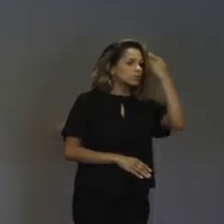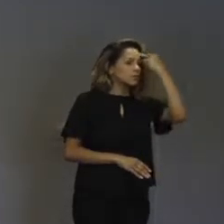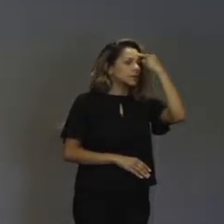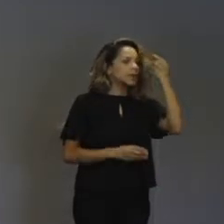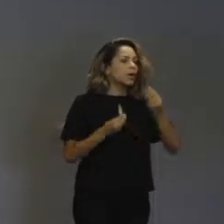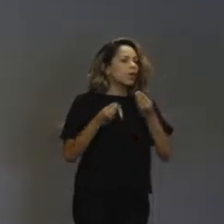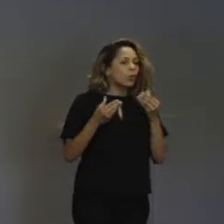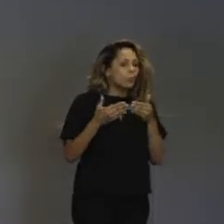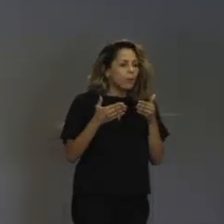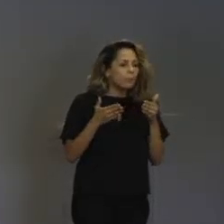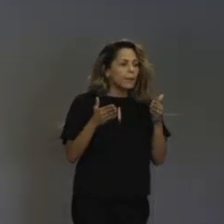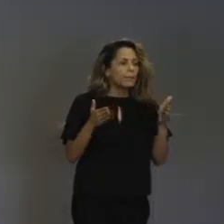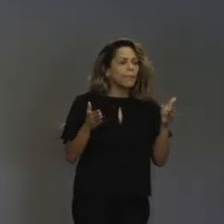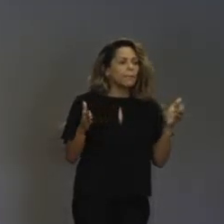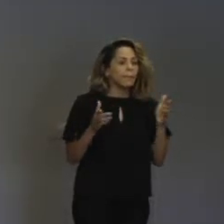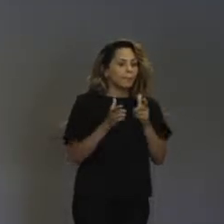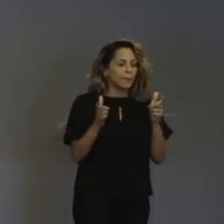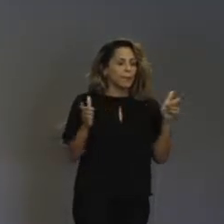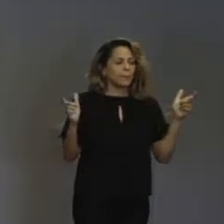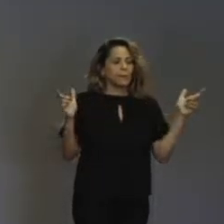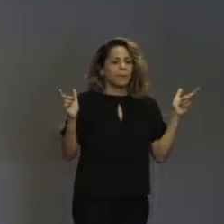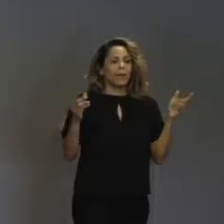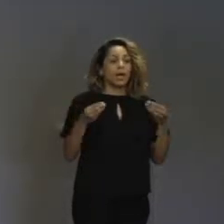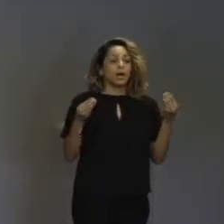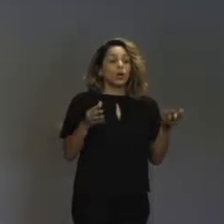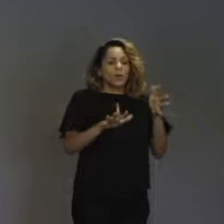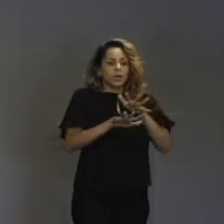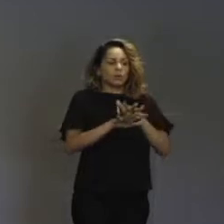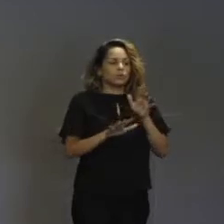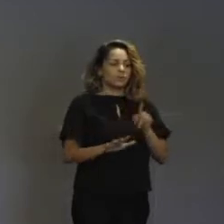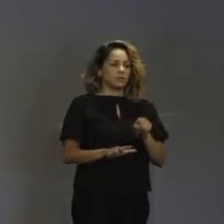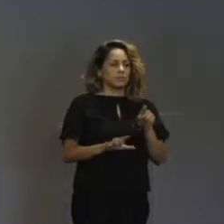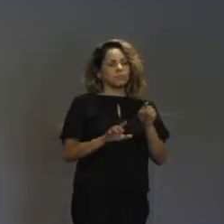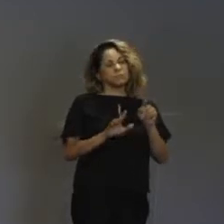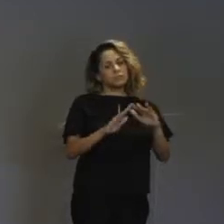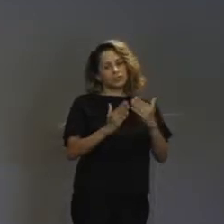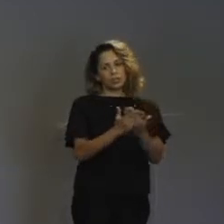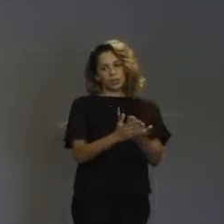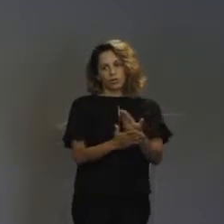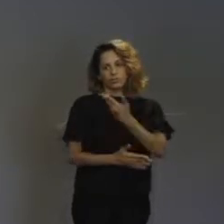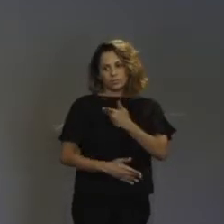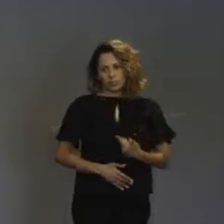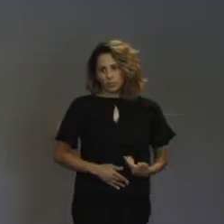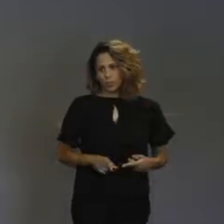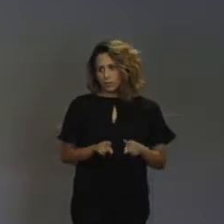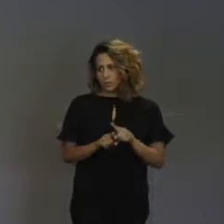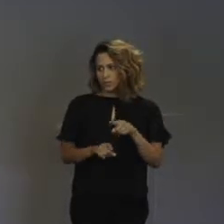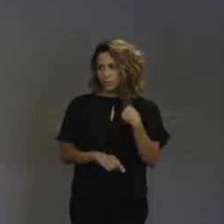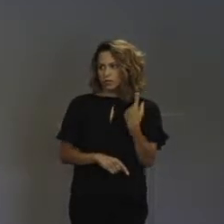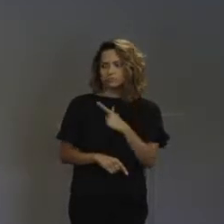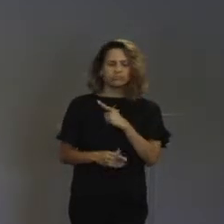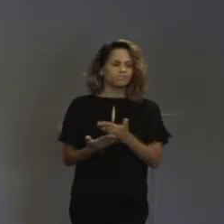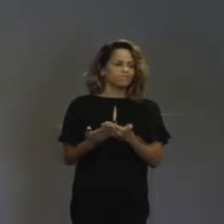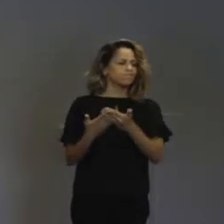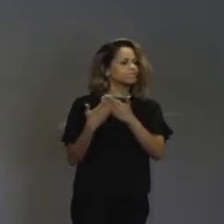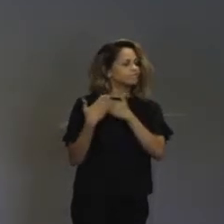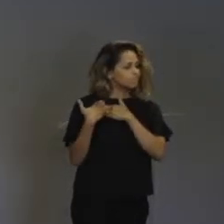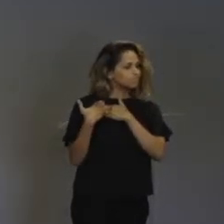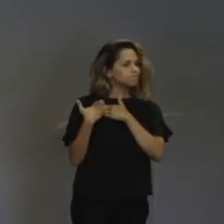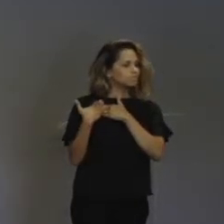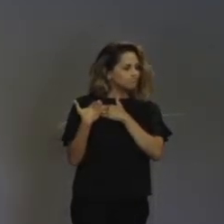gente inclui este aprendizado nas escolas públicas. Eu acho que a gente tem um papel muito grande, todo